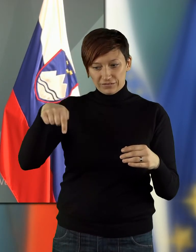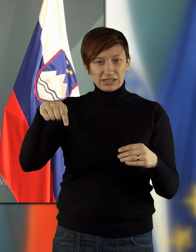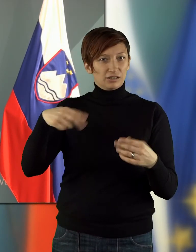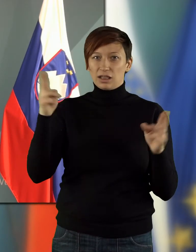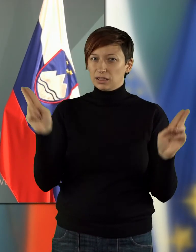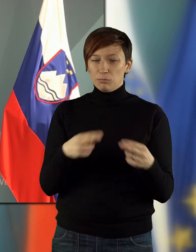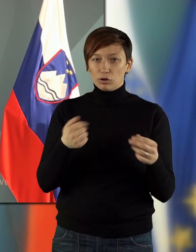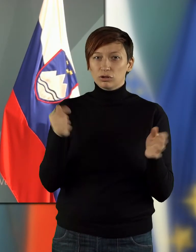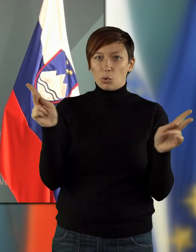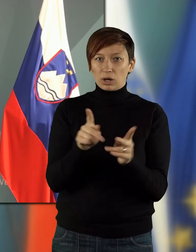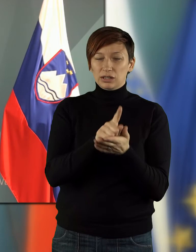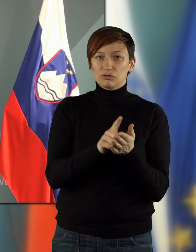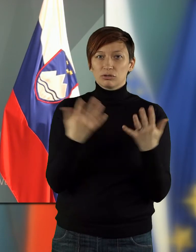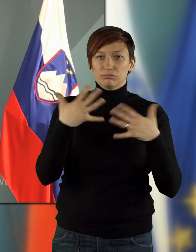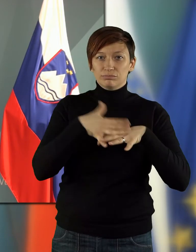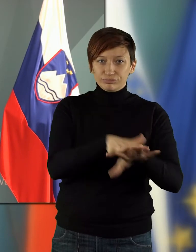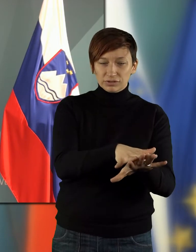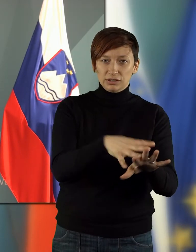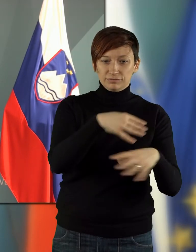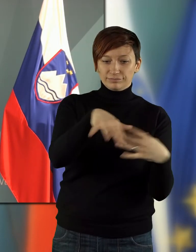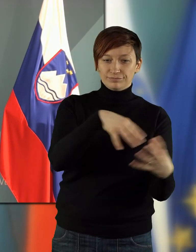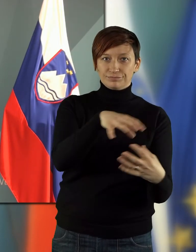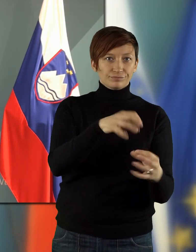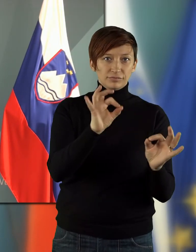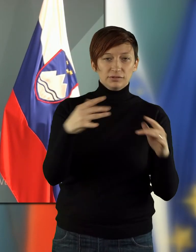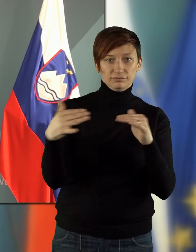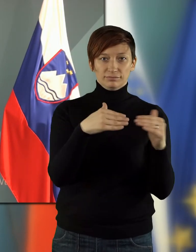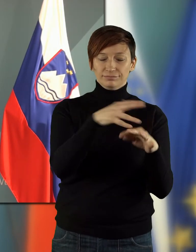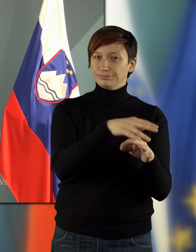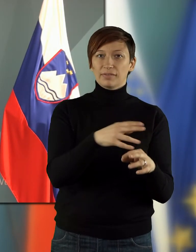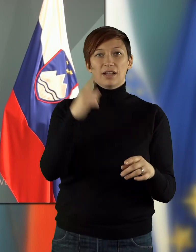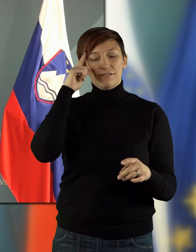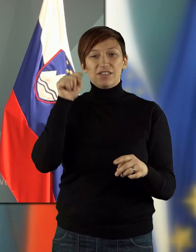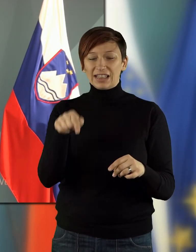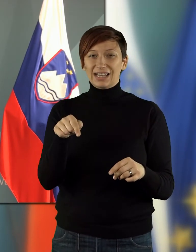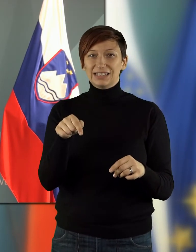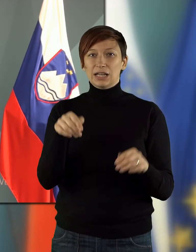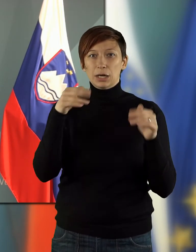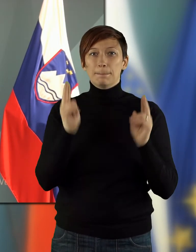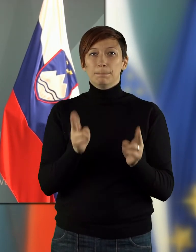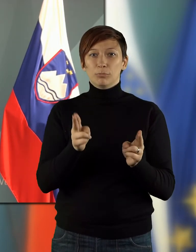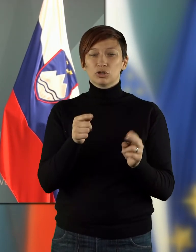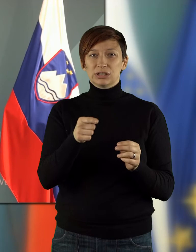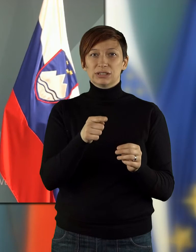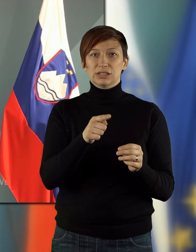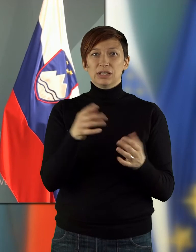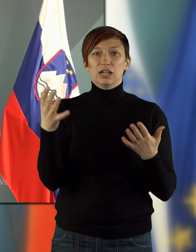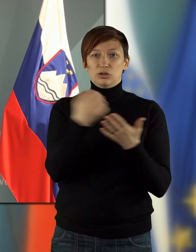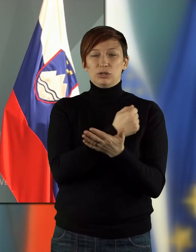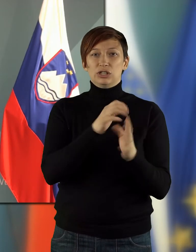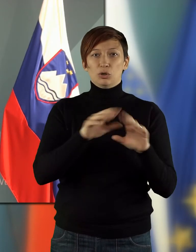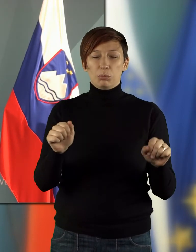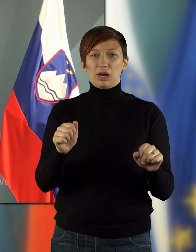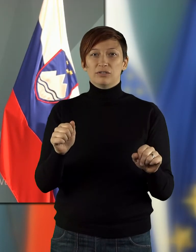katero se je vedelo, da ni mogla biti integrirana v tako kratkem času in da se je vedelo, da je pravzaprav možnost, da